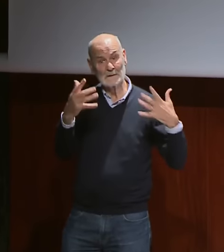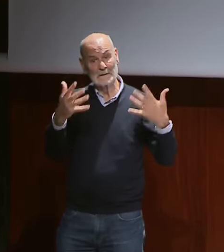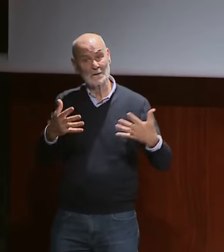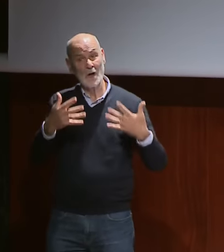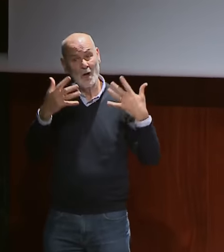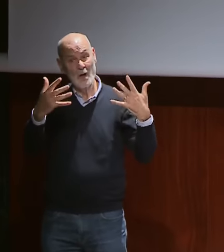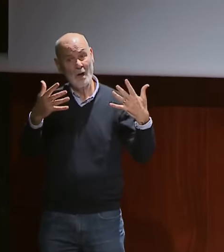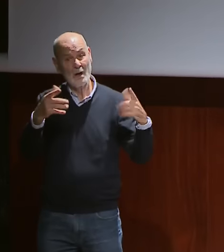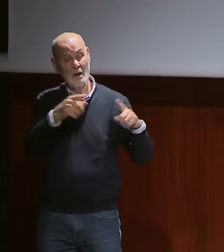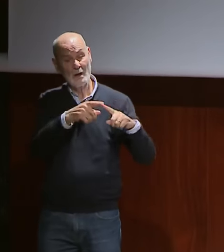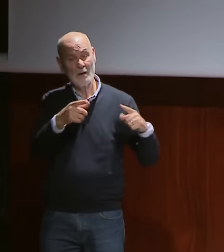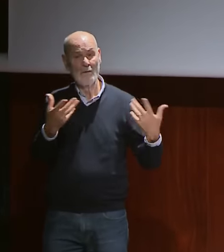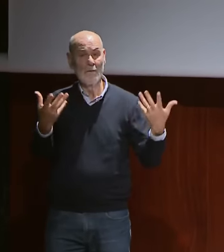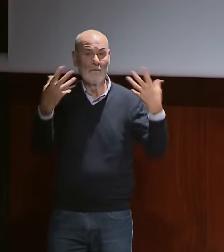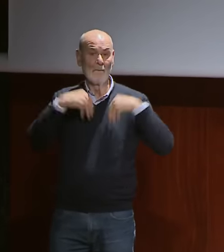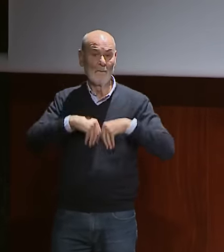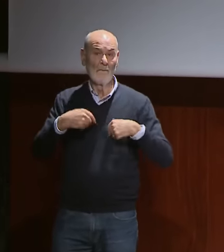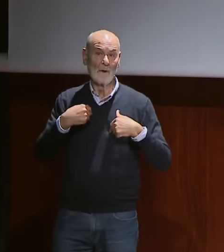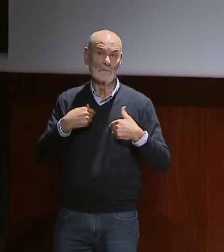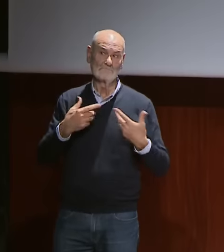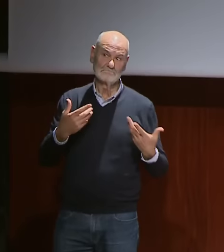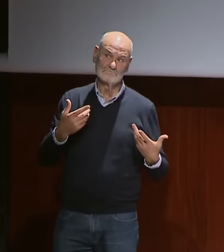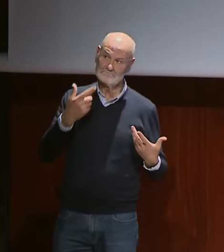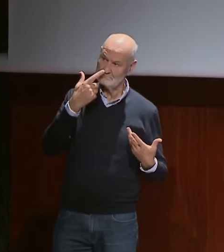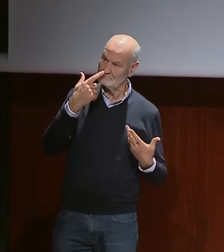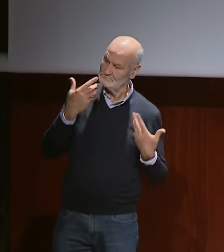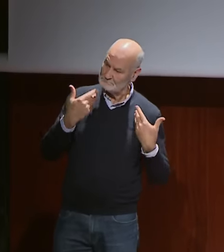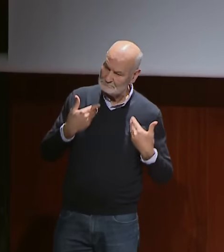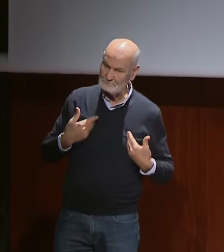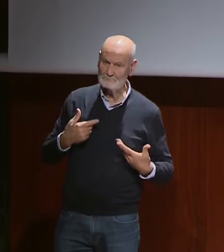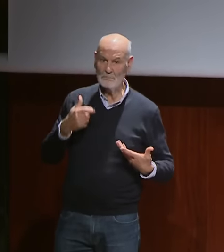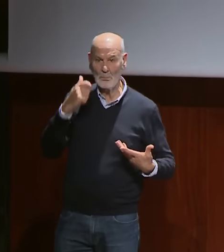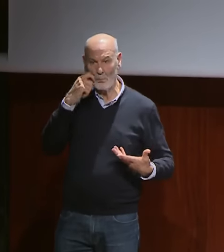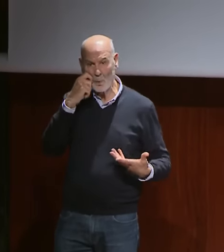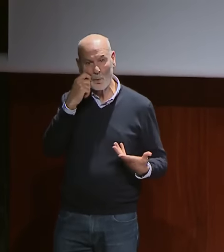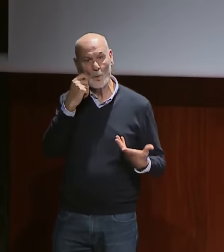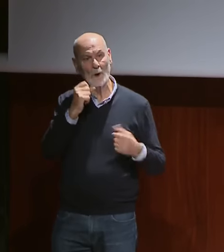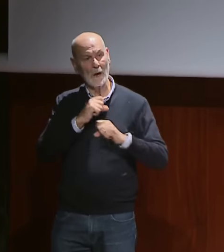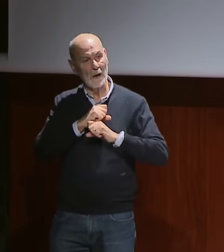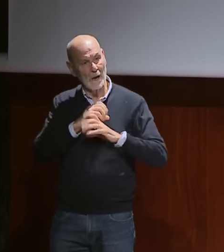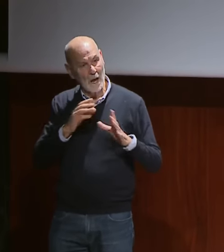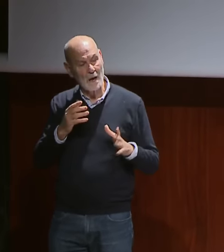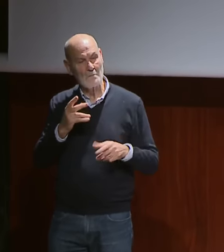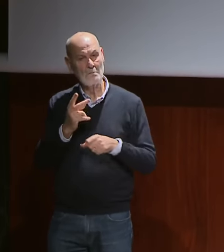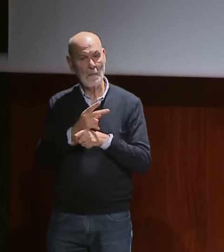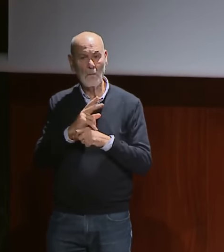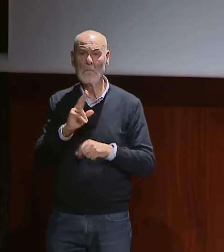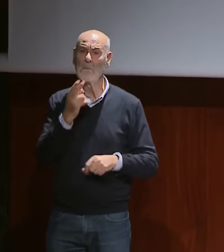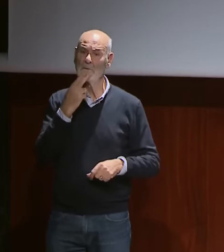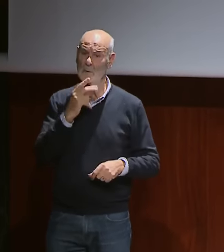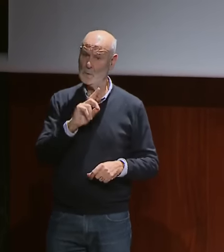De 77, création d'IVT, 10 ans après, création de CERAC. J'avais pu...